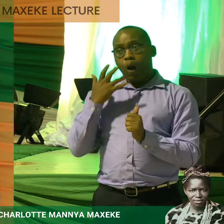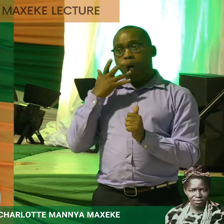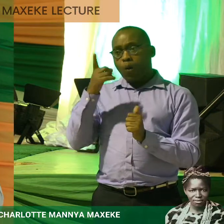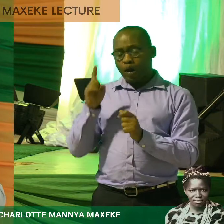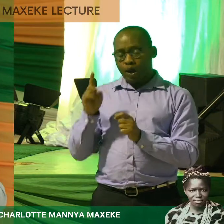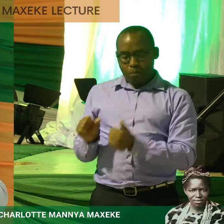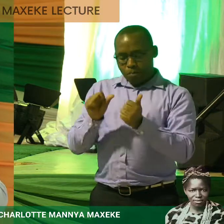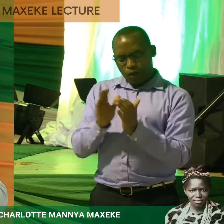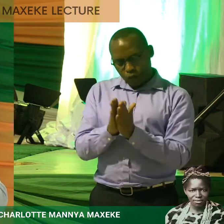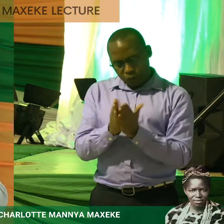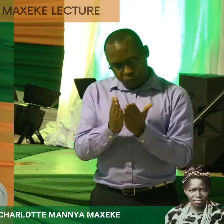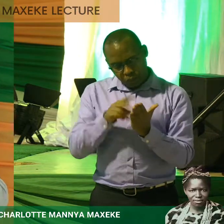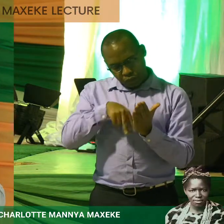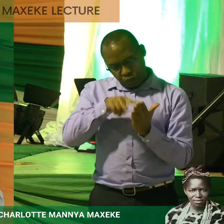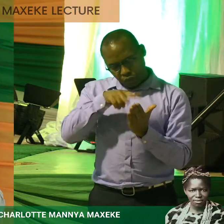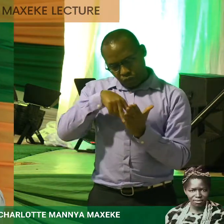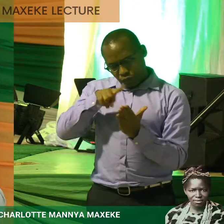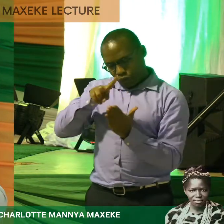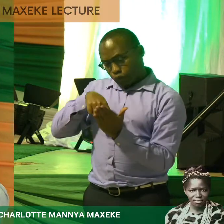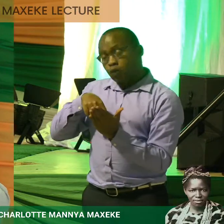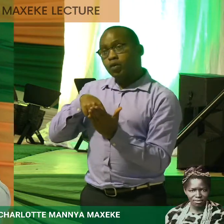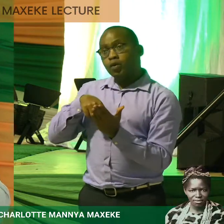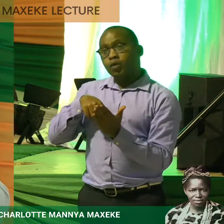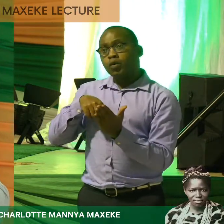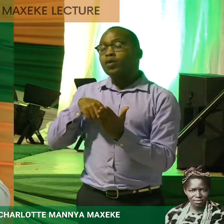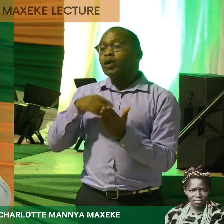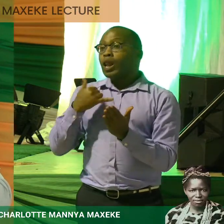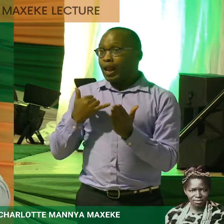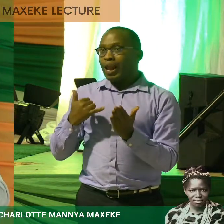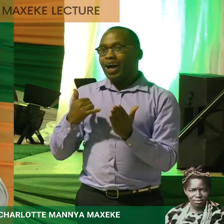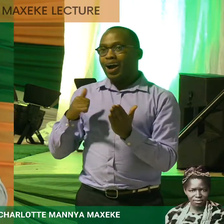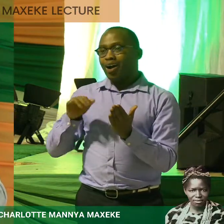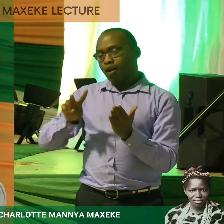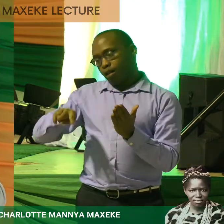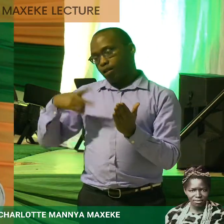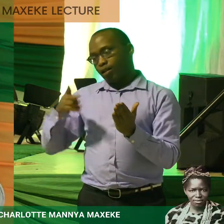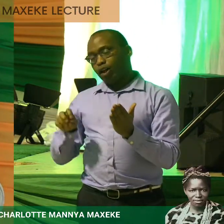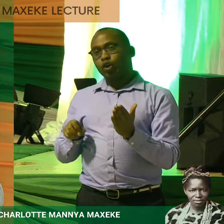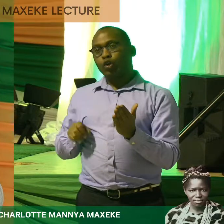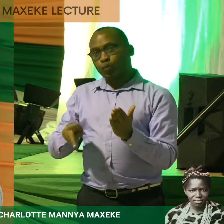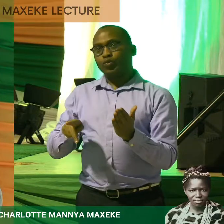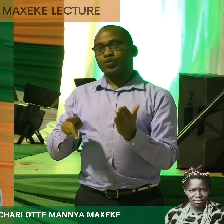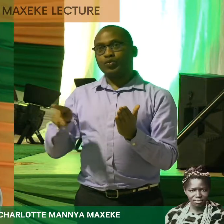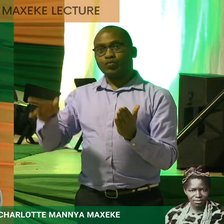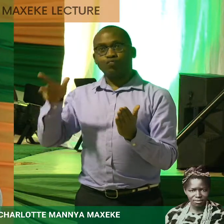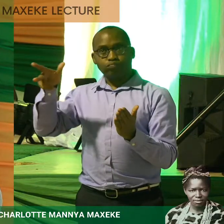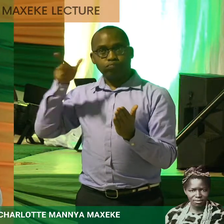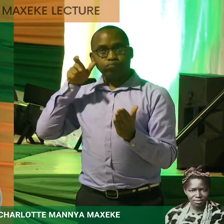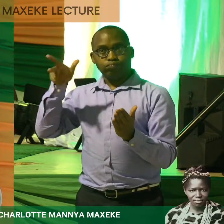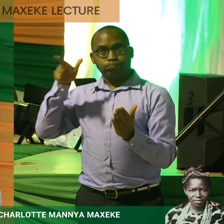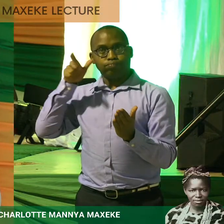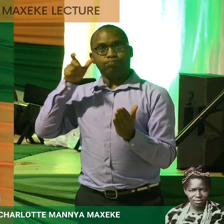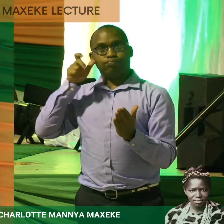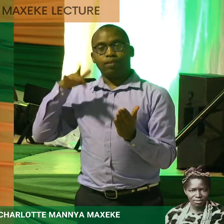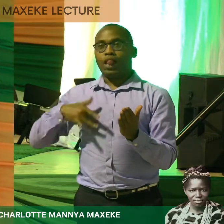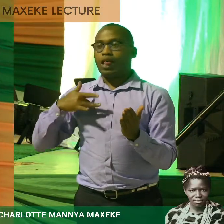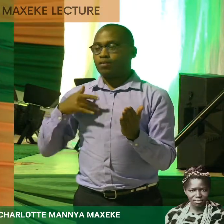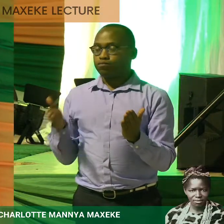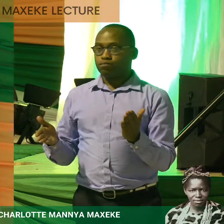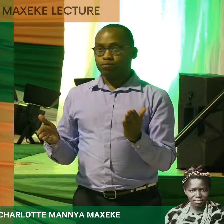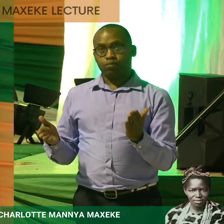buka mama uCharlotte Maxeke bavile ngoku kuthetho phambi kwabo ndiqinisekile into